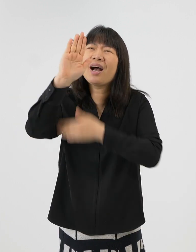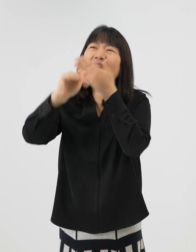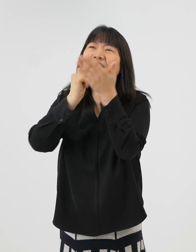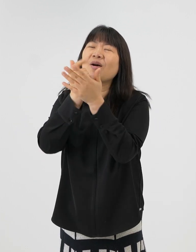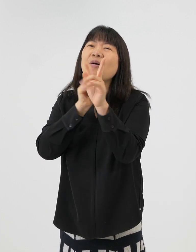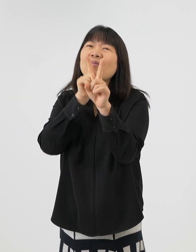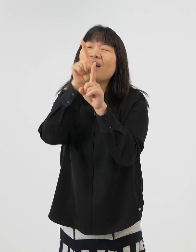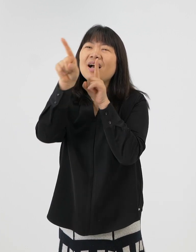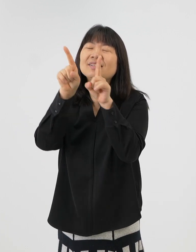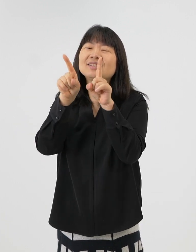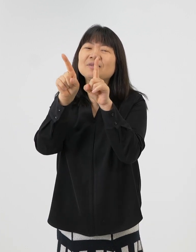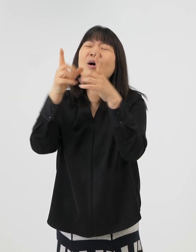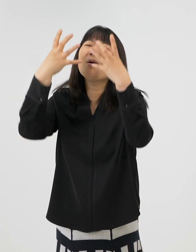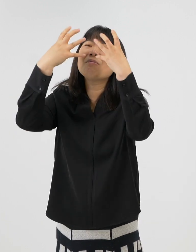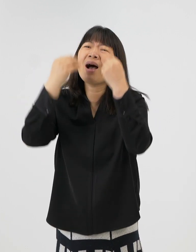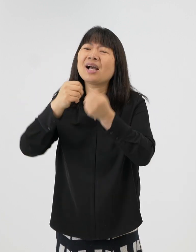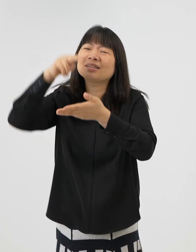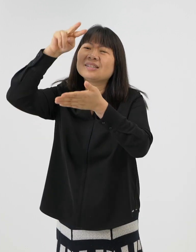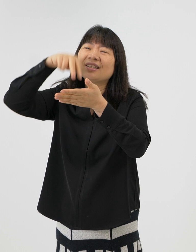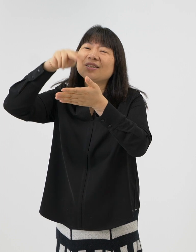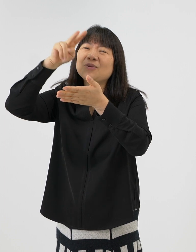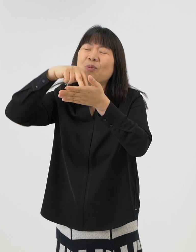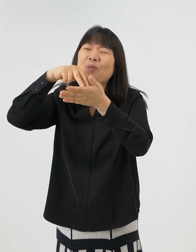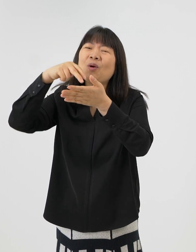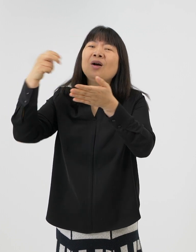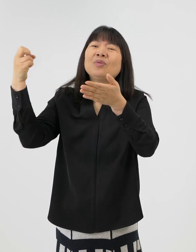좀 많이 읽었으면 좋겠어요.